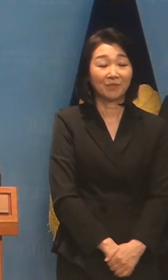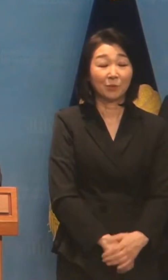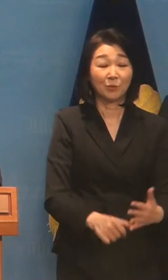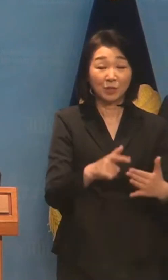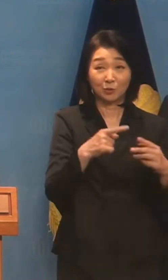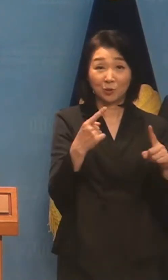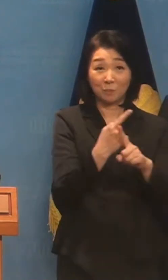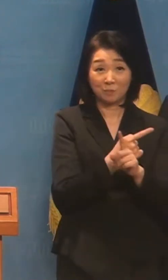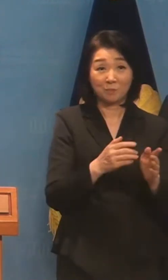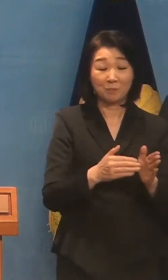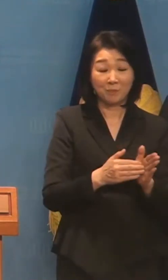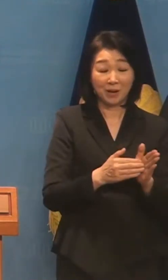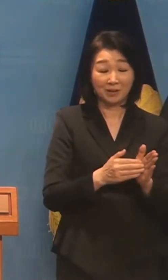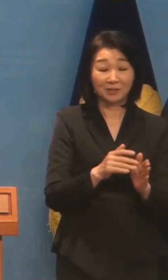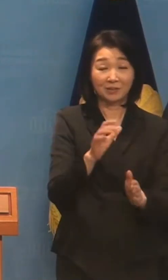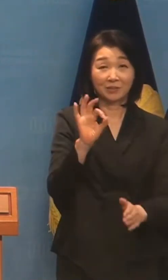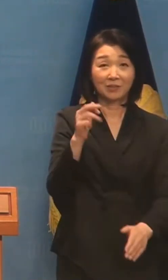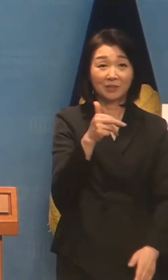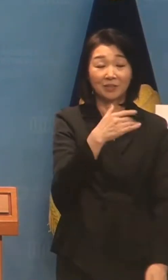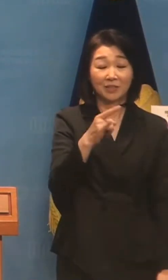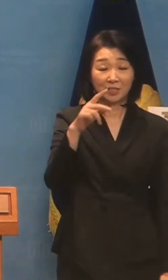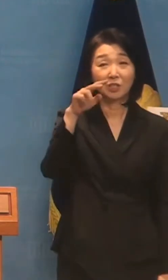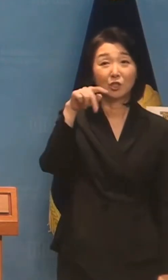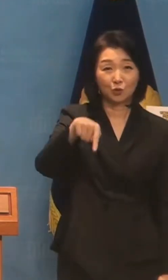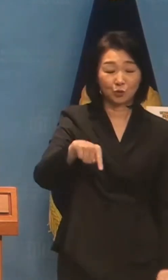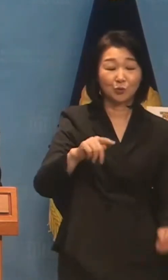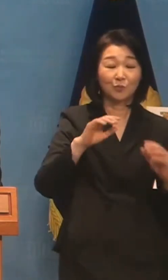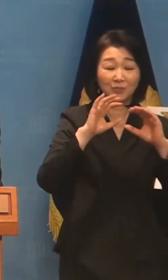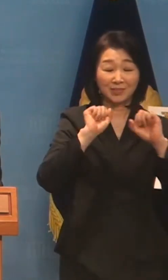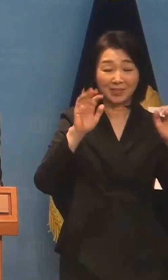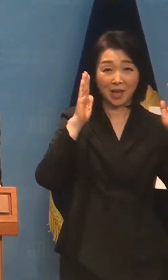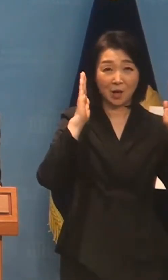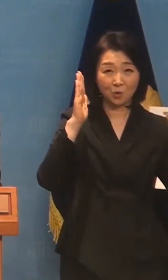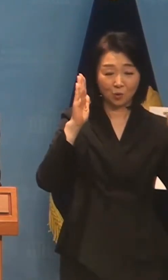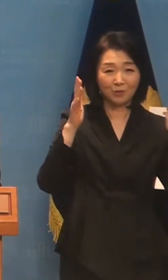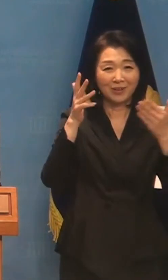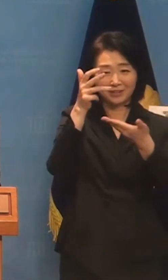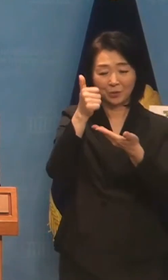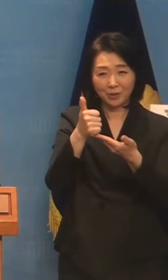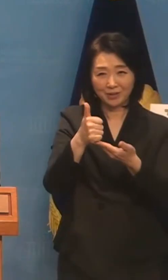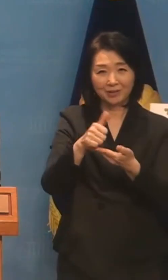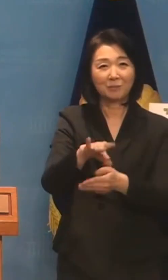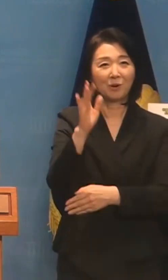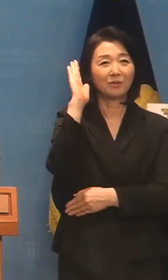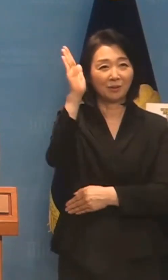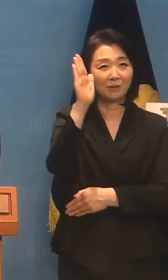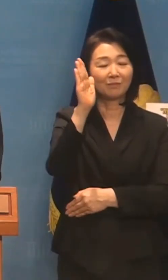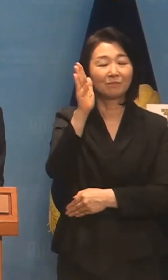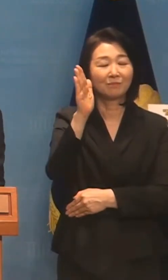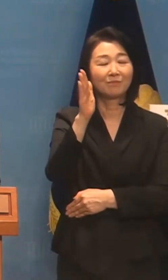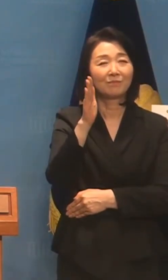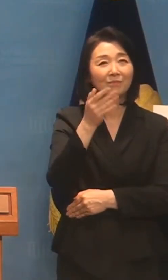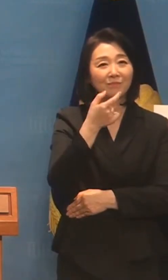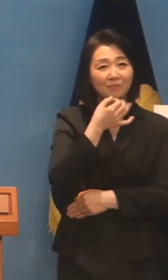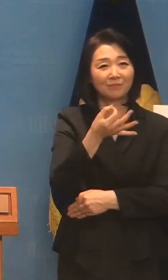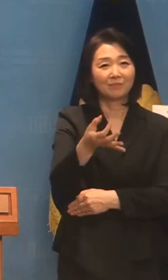순서를 바꿔서 은희주 홈리스야 학생회장님 발언을 먼저 청해 듣도록 하겠습니다.